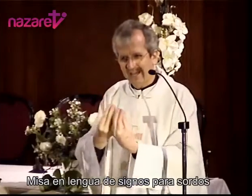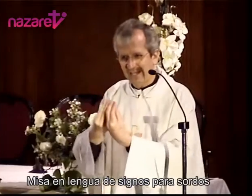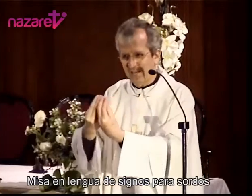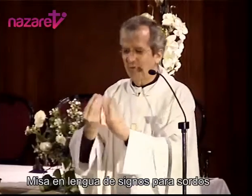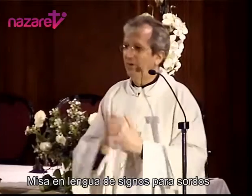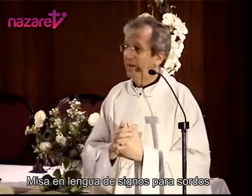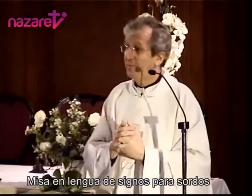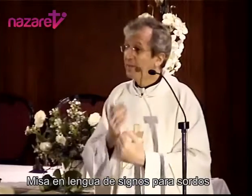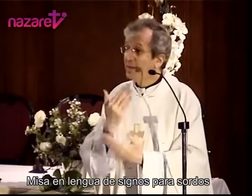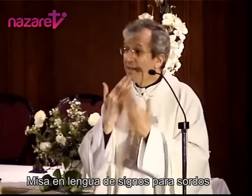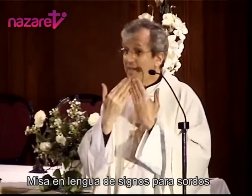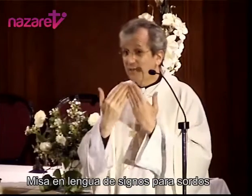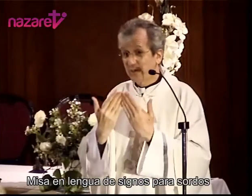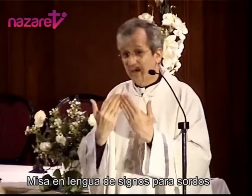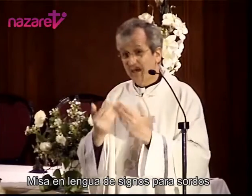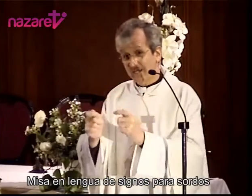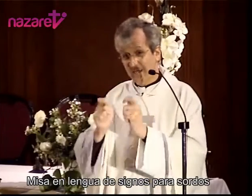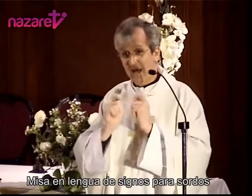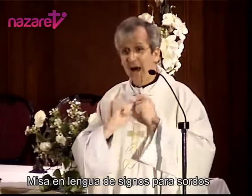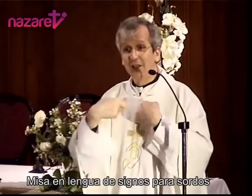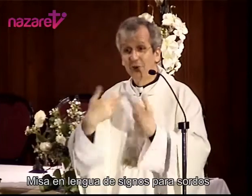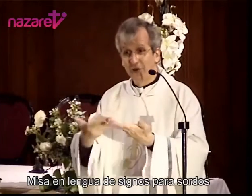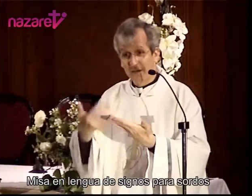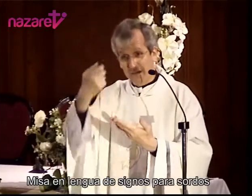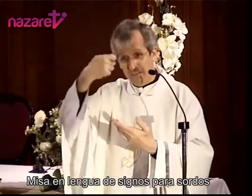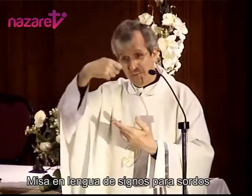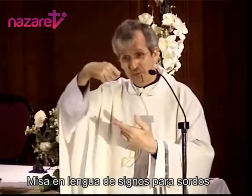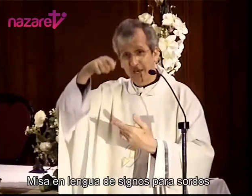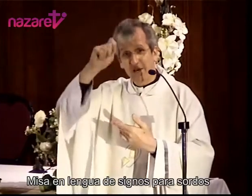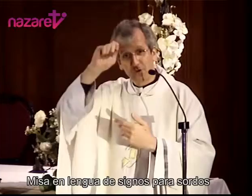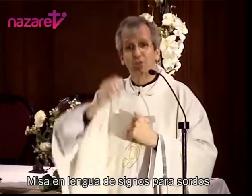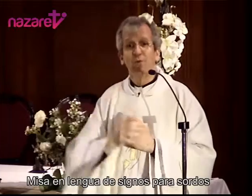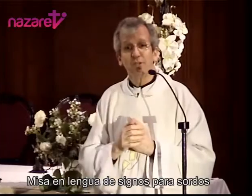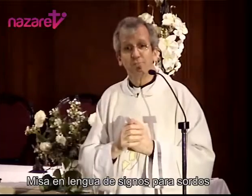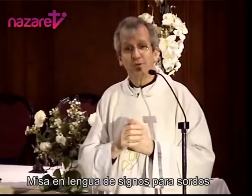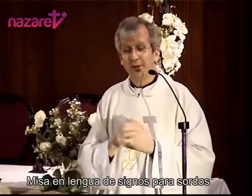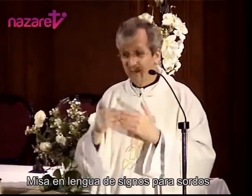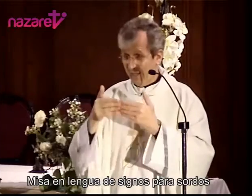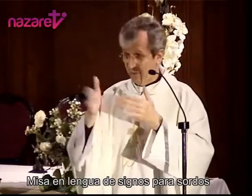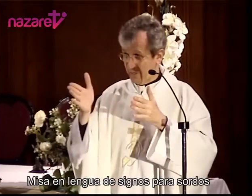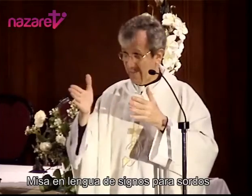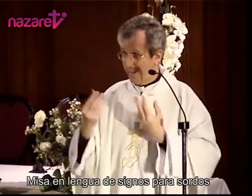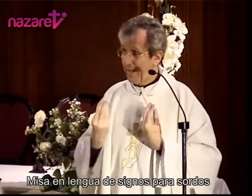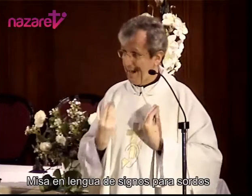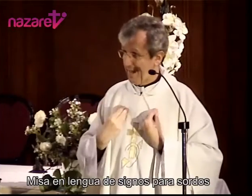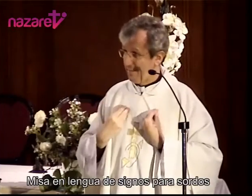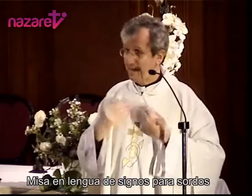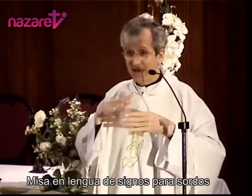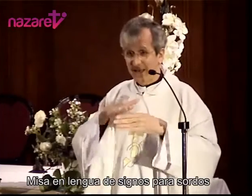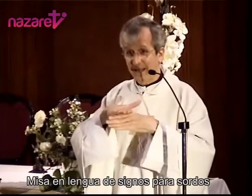estaremos con Él. Y eso es gracias al don que recibimos en nuestro bautismo, que nos abre la vida eterna, que